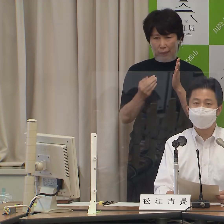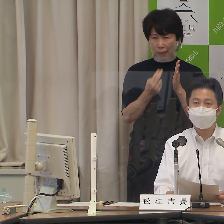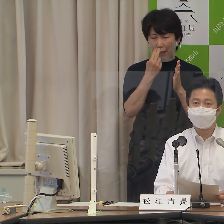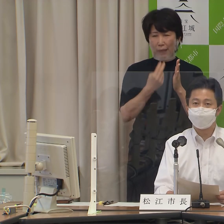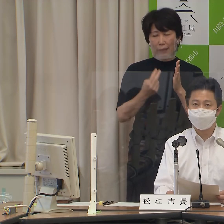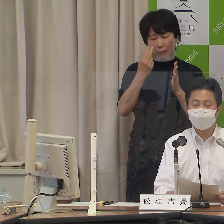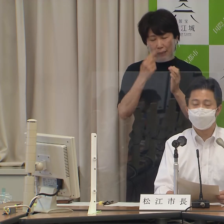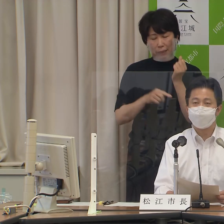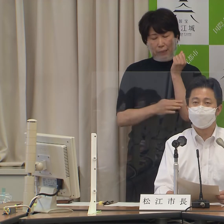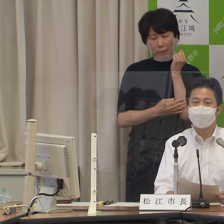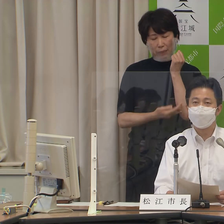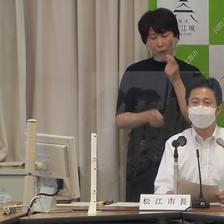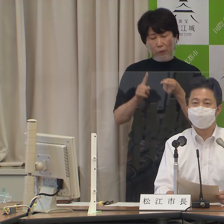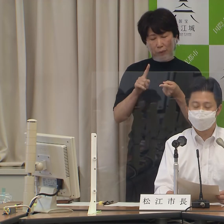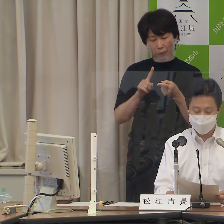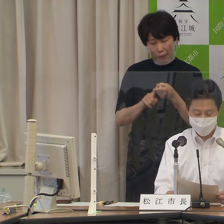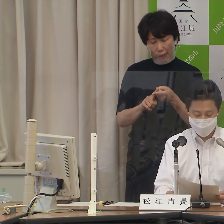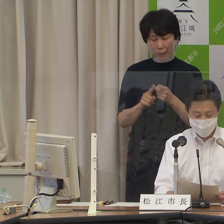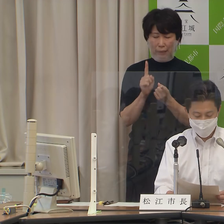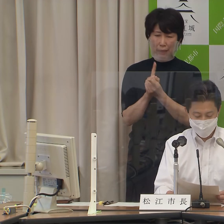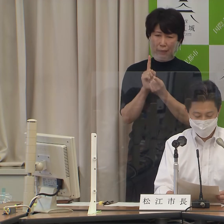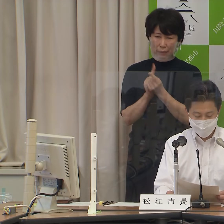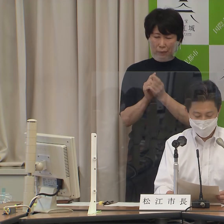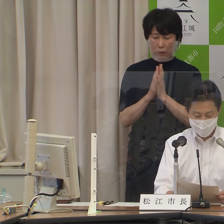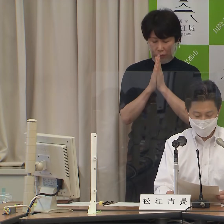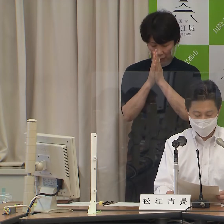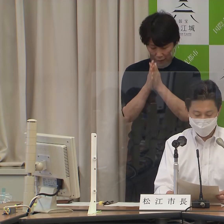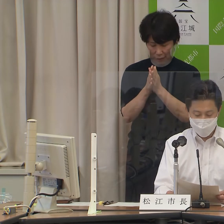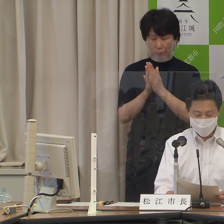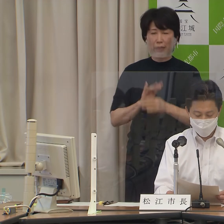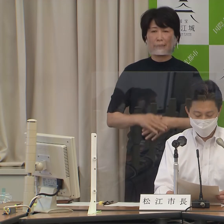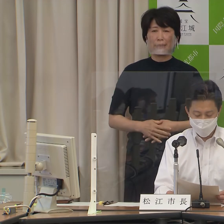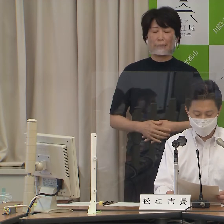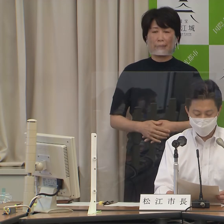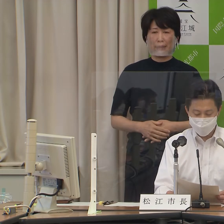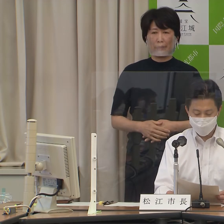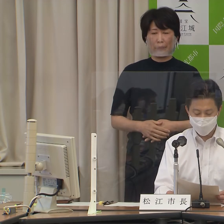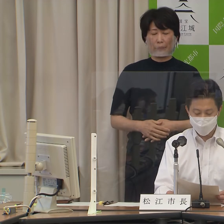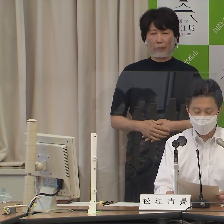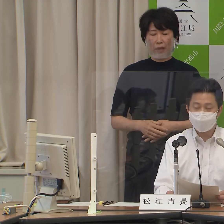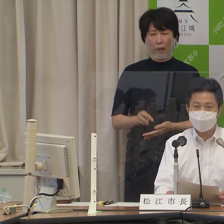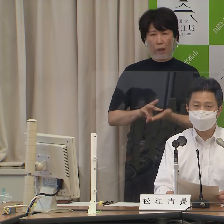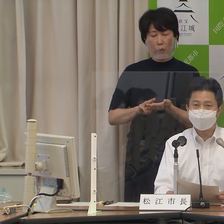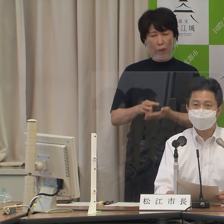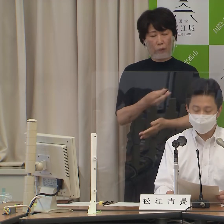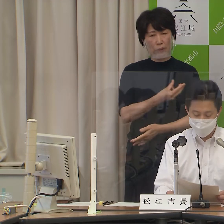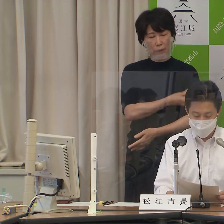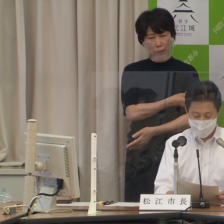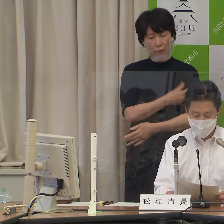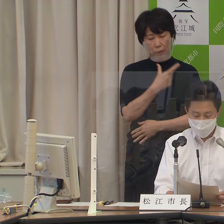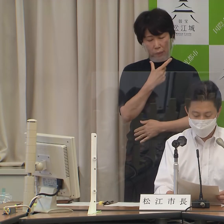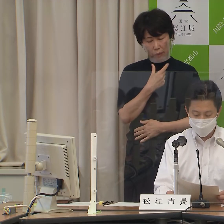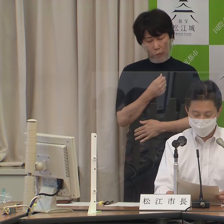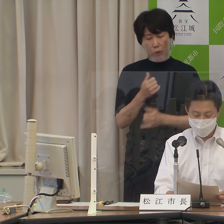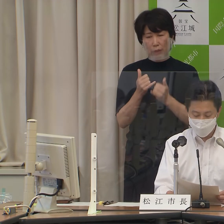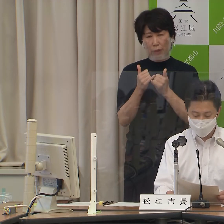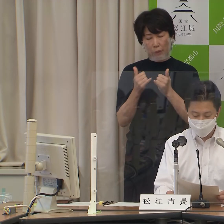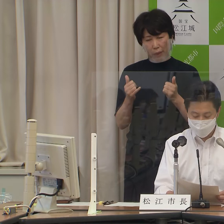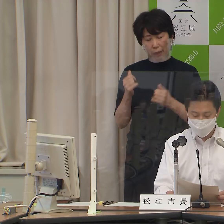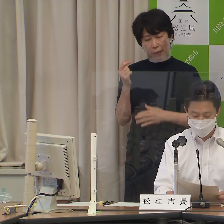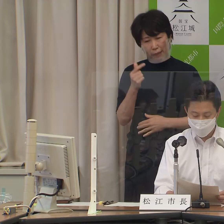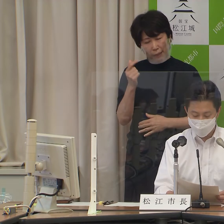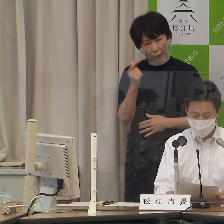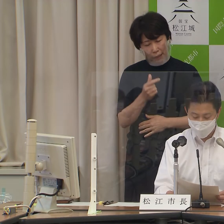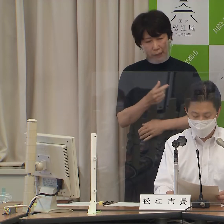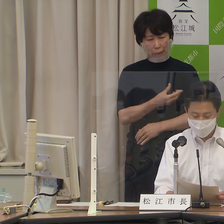染防止対策へのご協力をお願いします。また、ワクチン接種を希望される方は、早めに接種